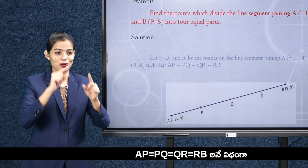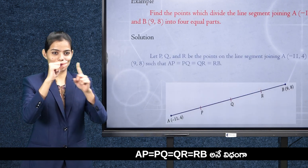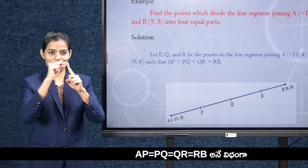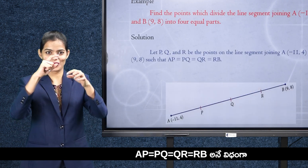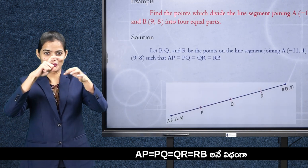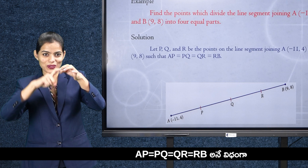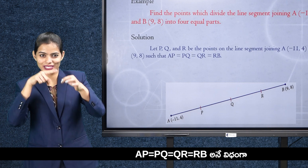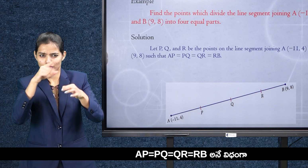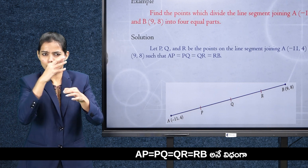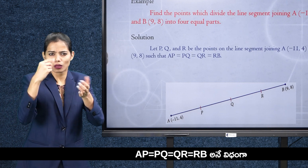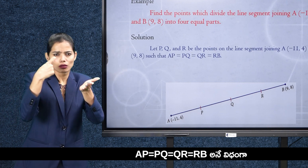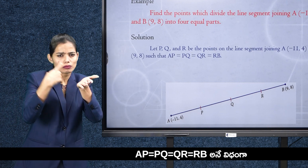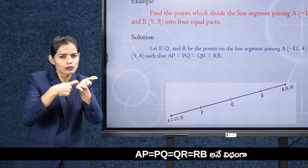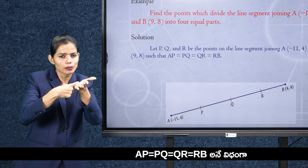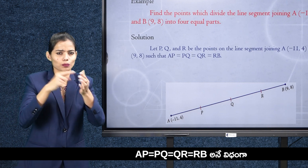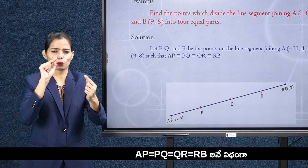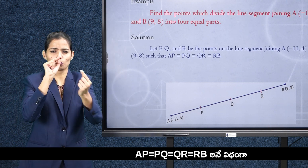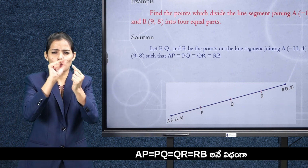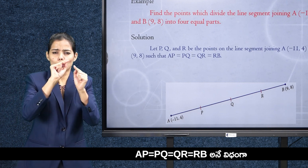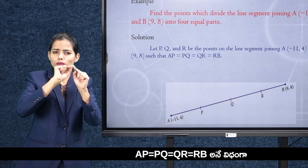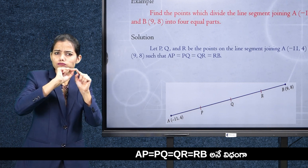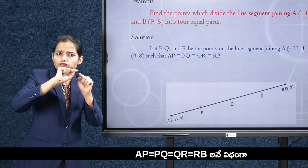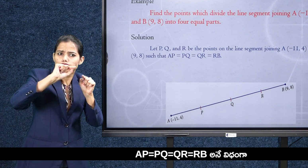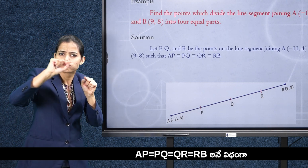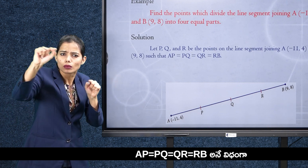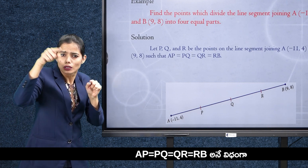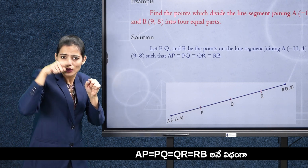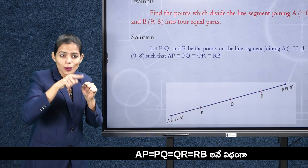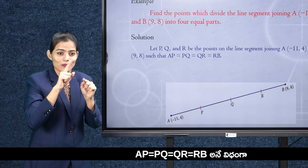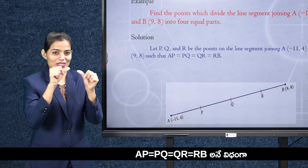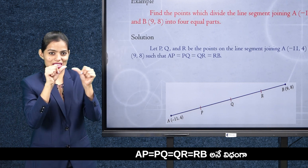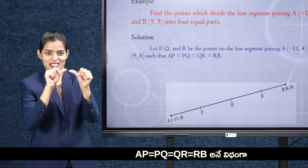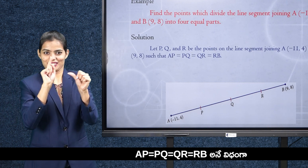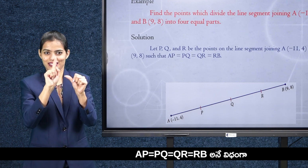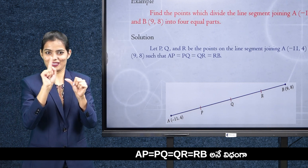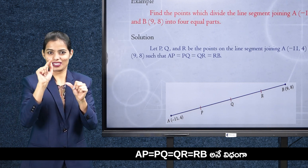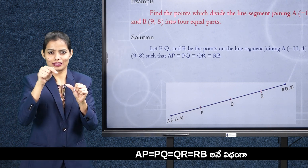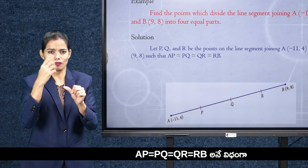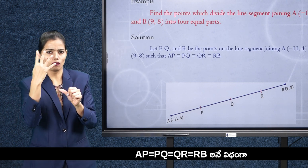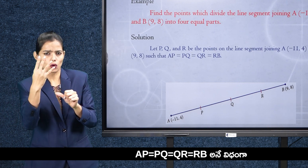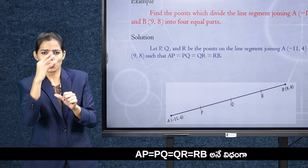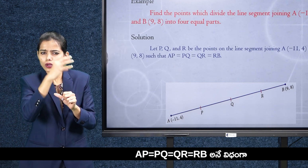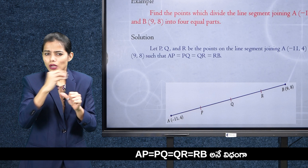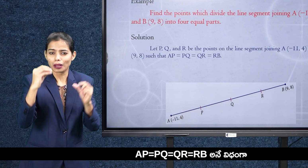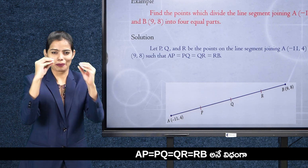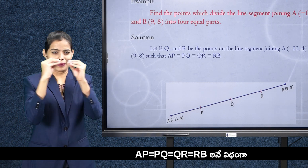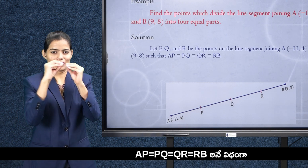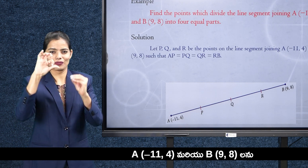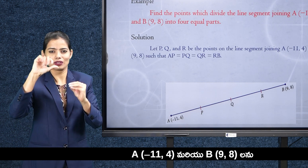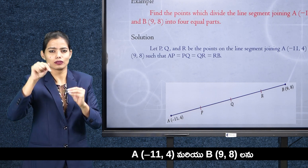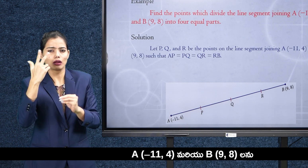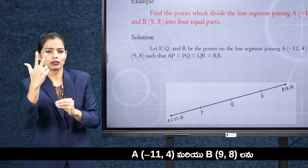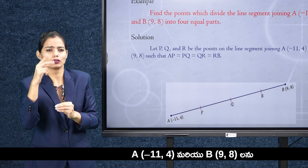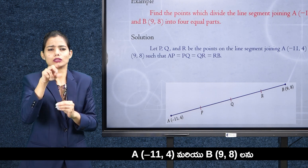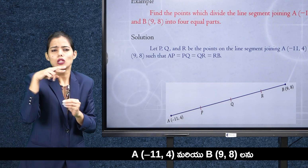పీక్యూ క్యూఆర్ ఆర్బీ అనే విధంగా ఏ